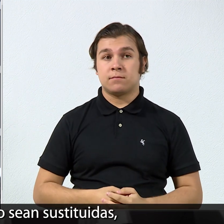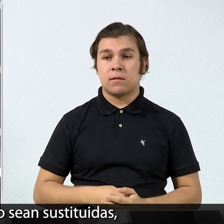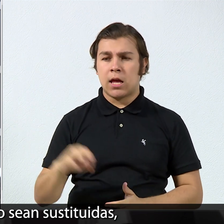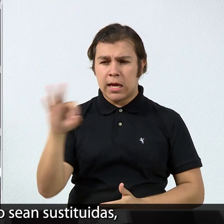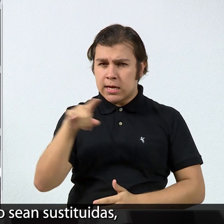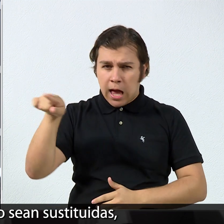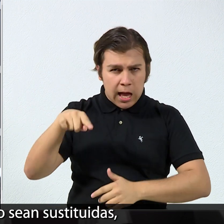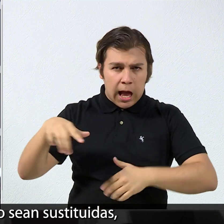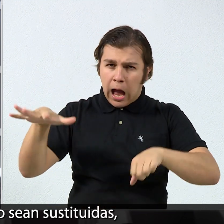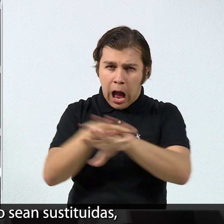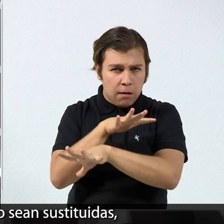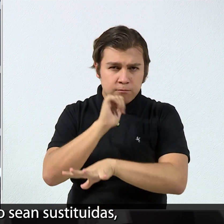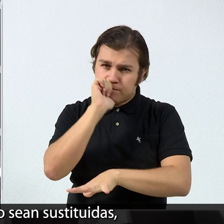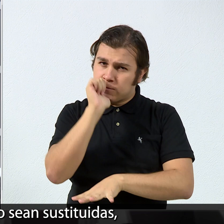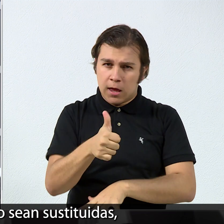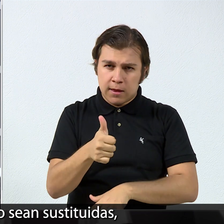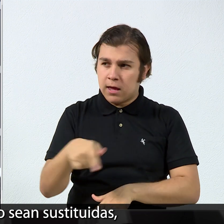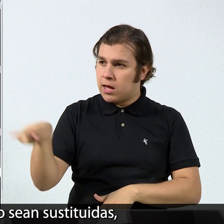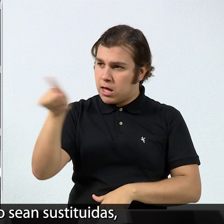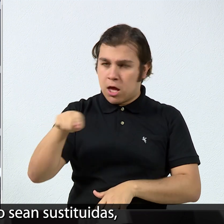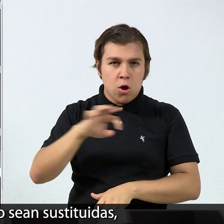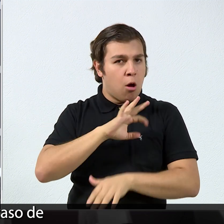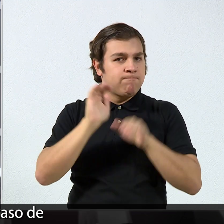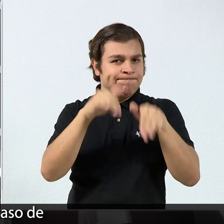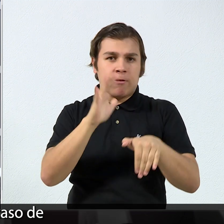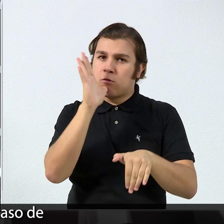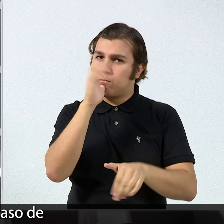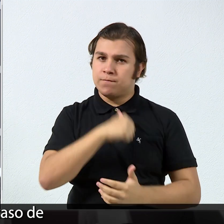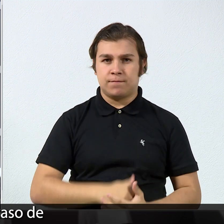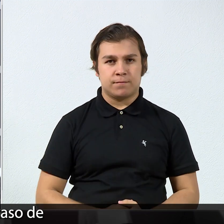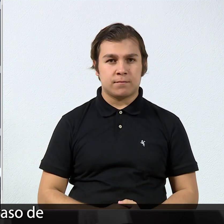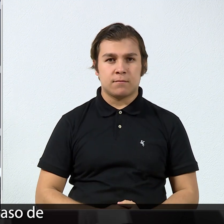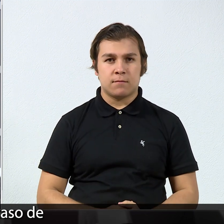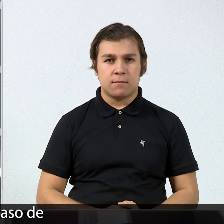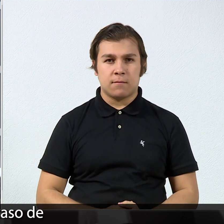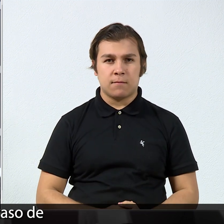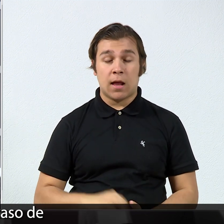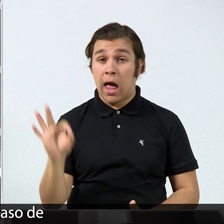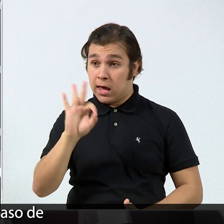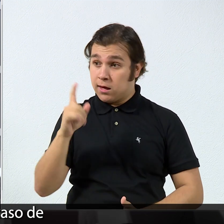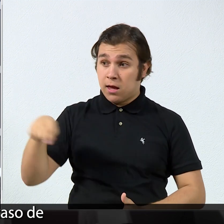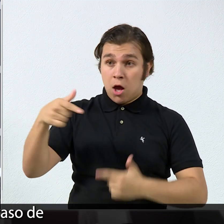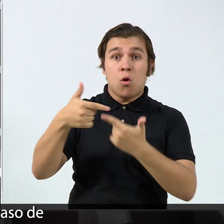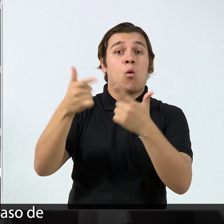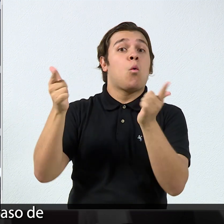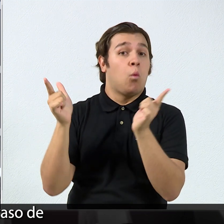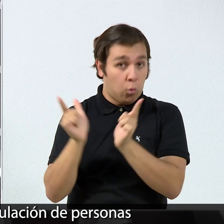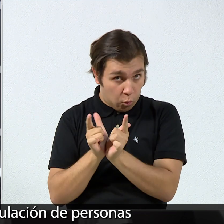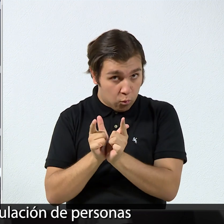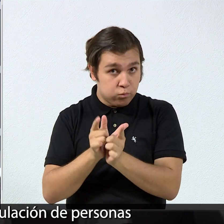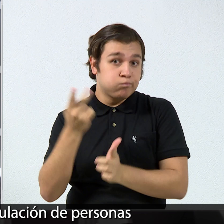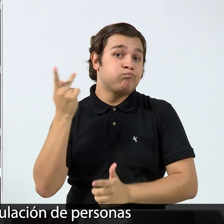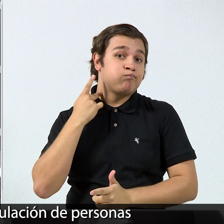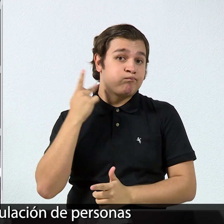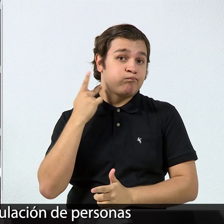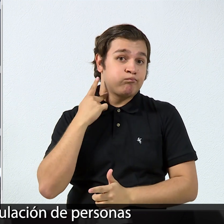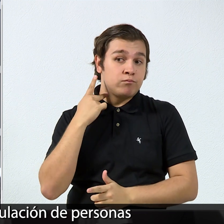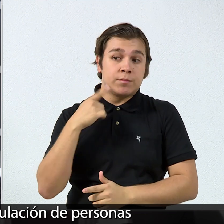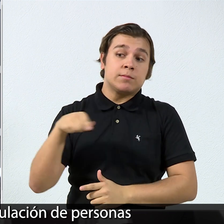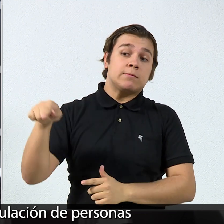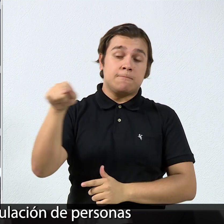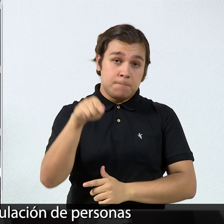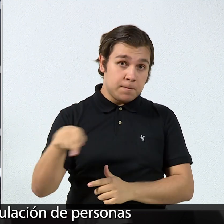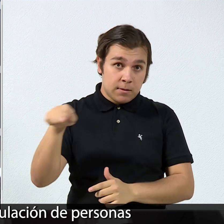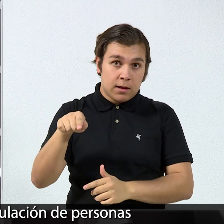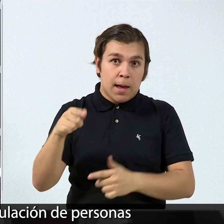sean sustituidas, no se aceptarán dichos registros. En el caso de que los partidos políticos o coaliciones no atiendan la postulación